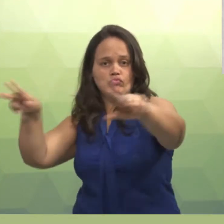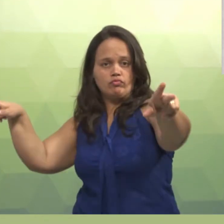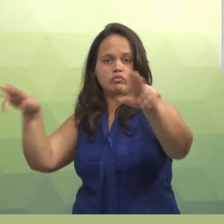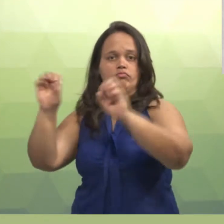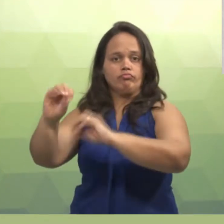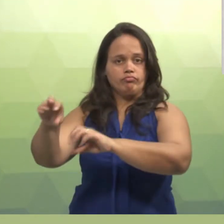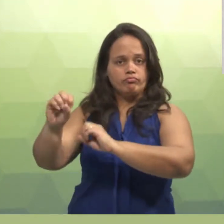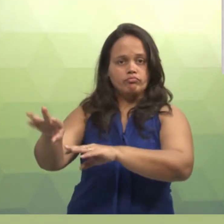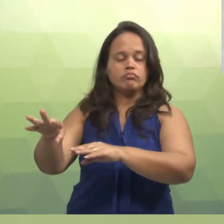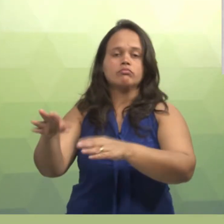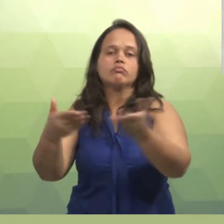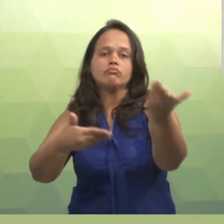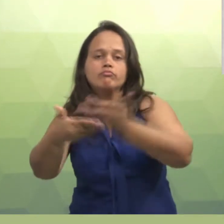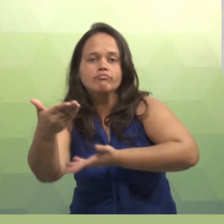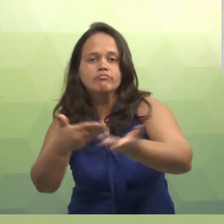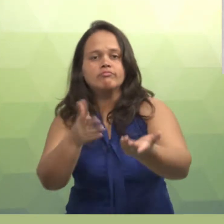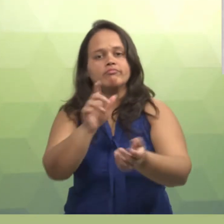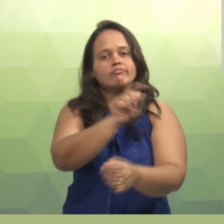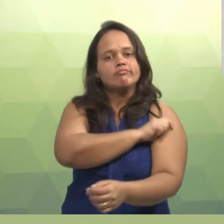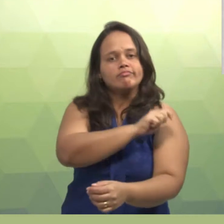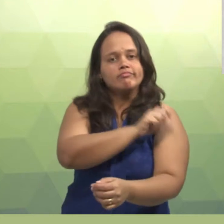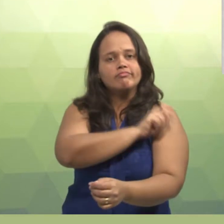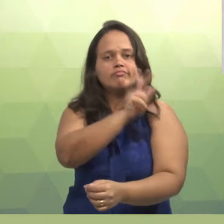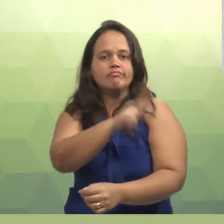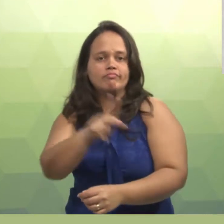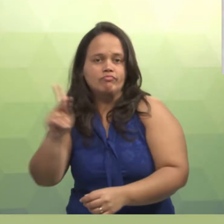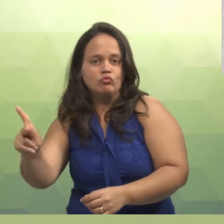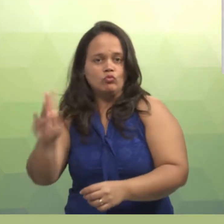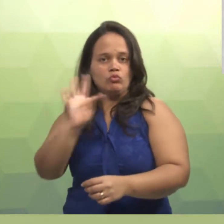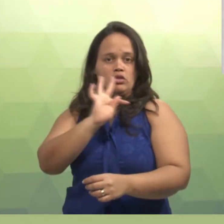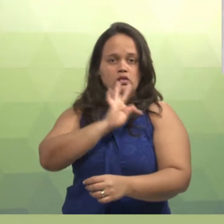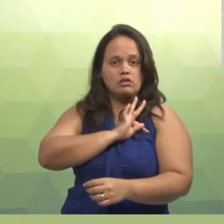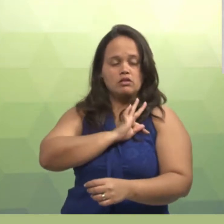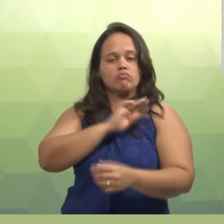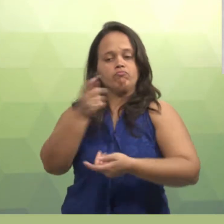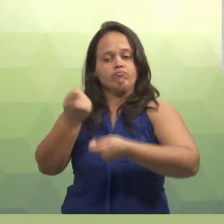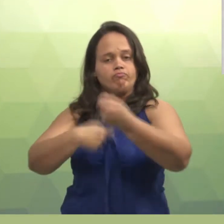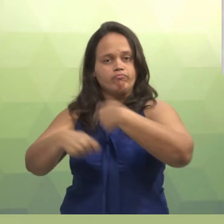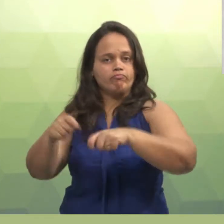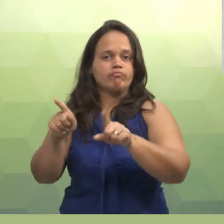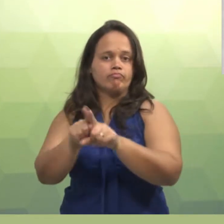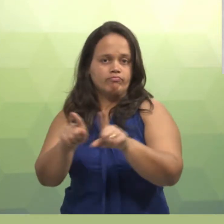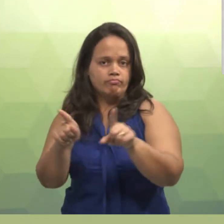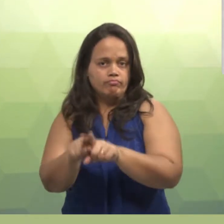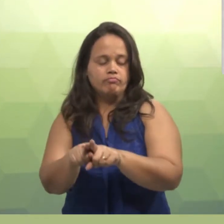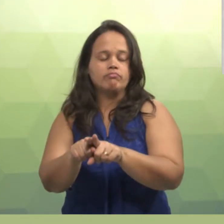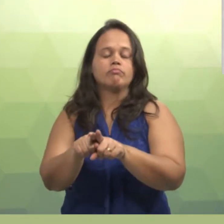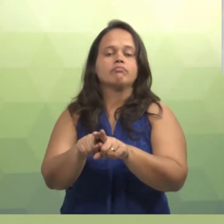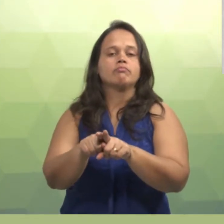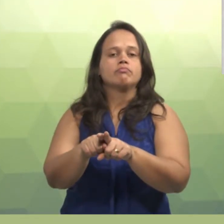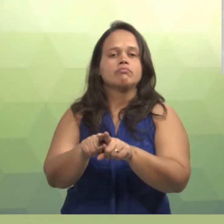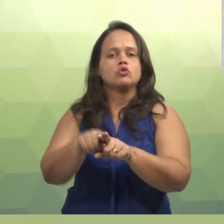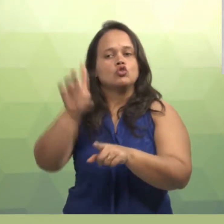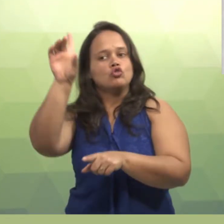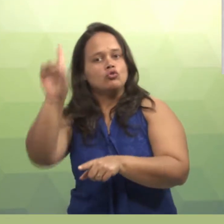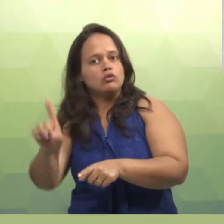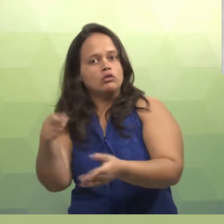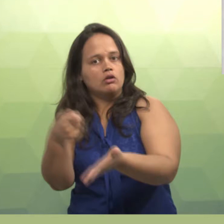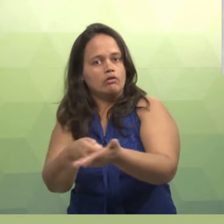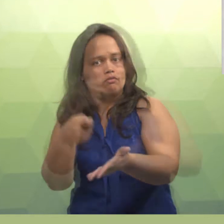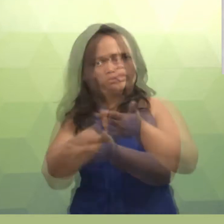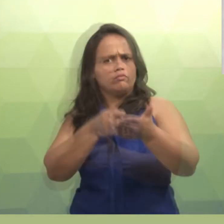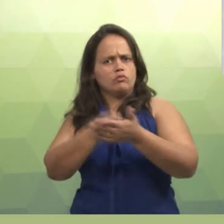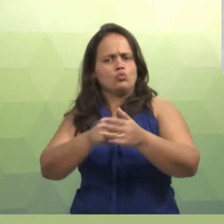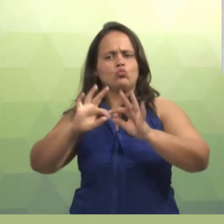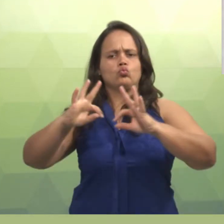alunos, professores, o pessoal técnico e o pessoal administrativo, define direitos e deveres de todos que mantêm algum tipo